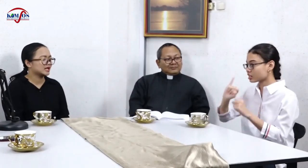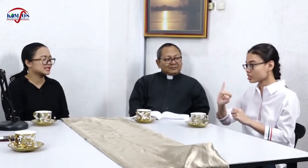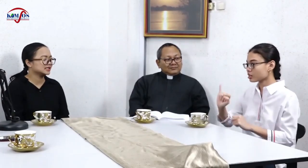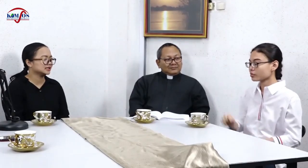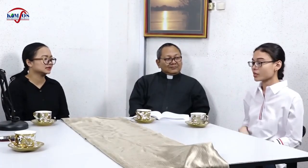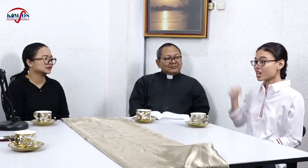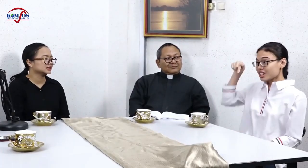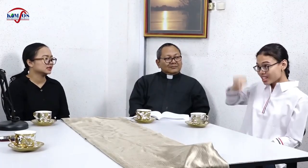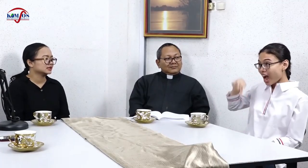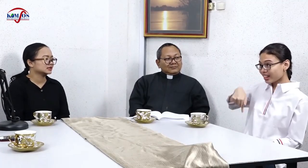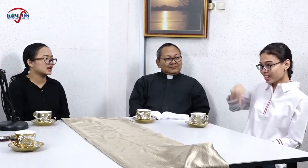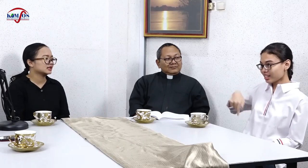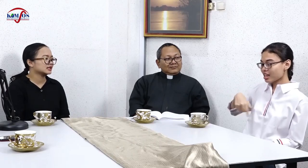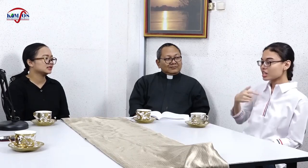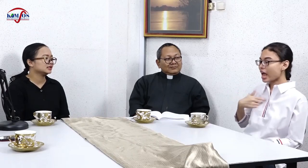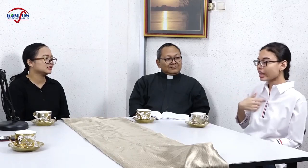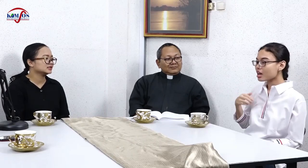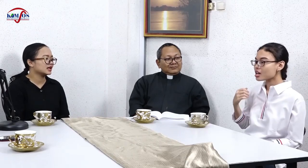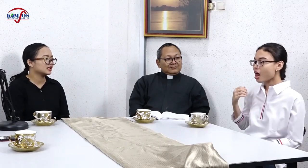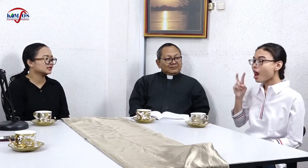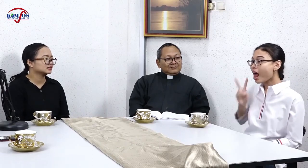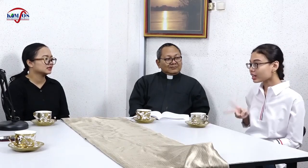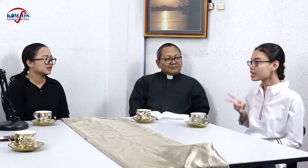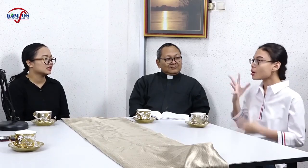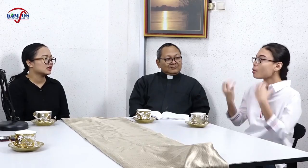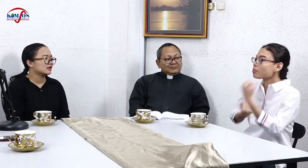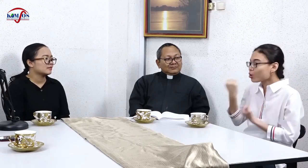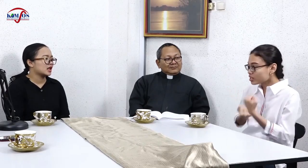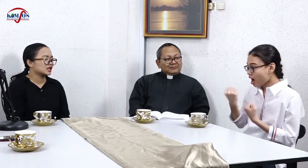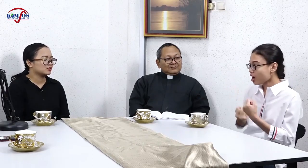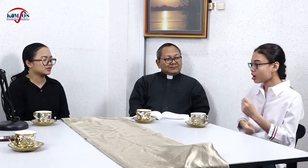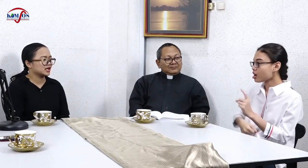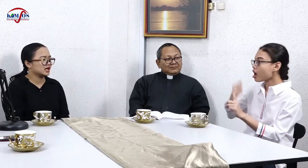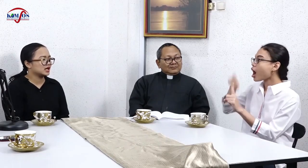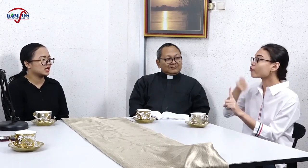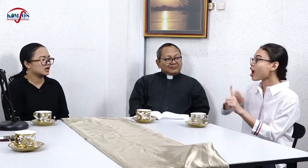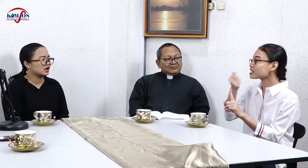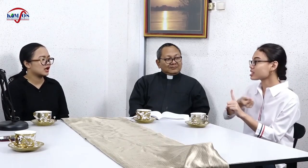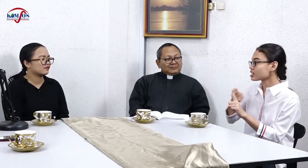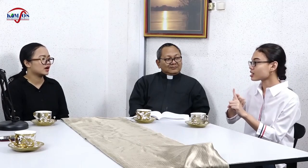beradaptasi saat ini saya lagi berusaha evaluasi